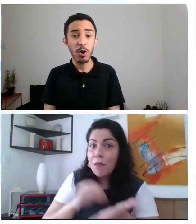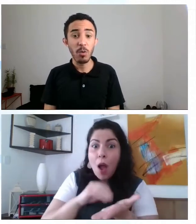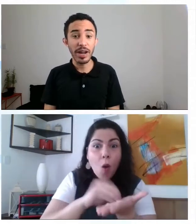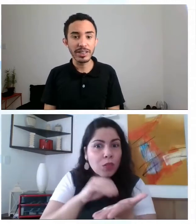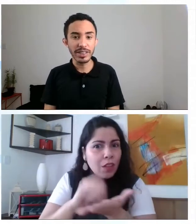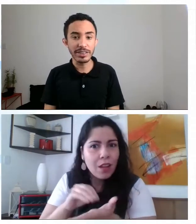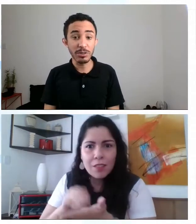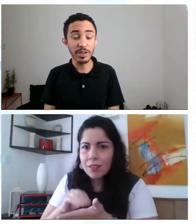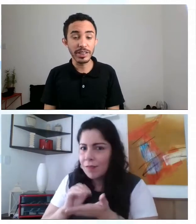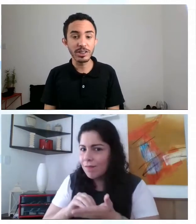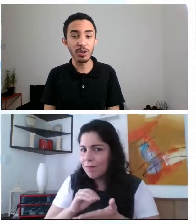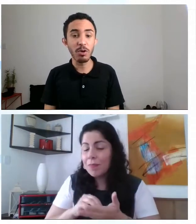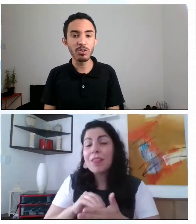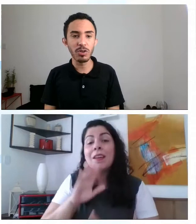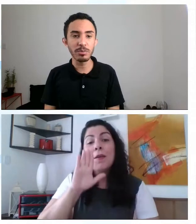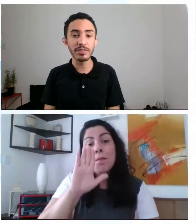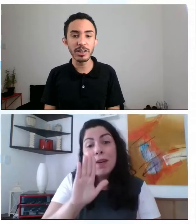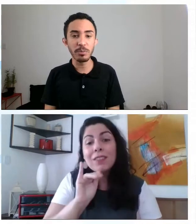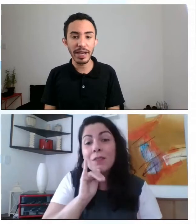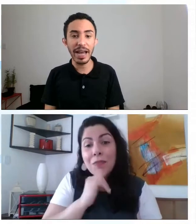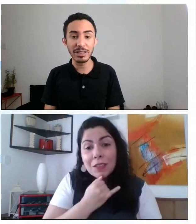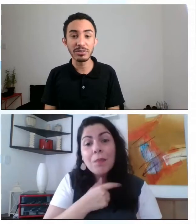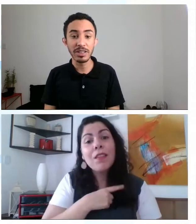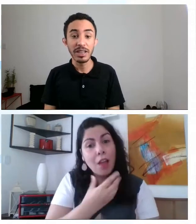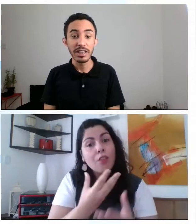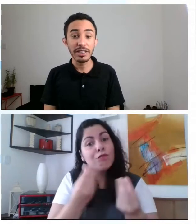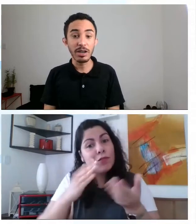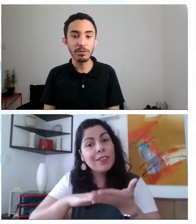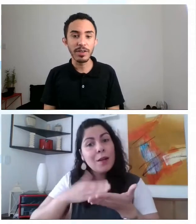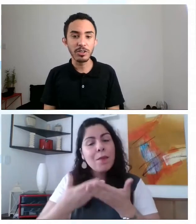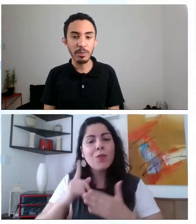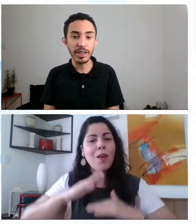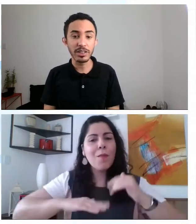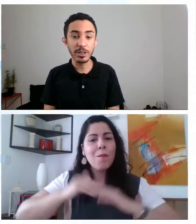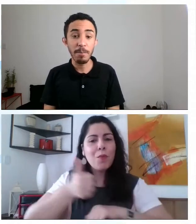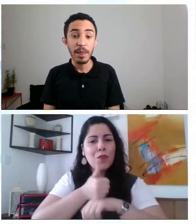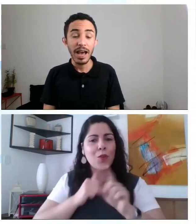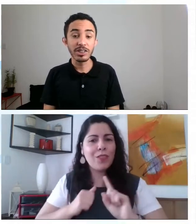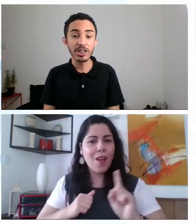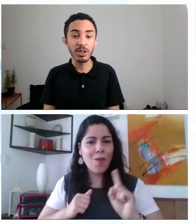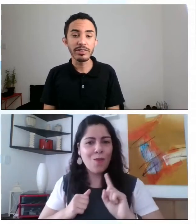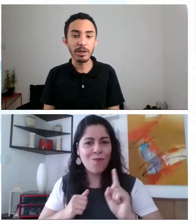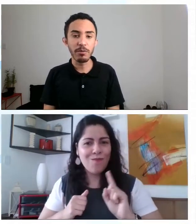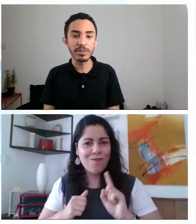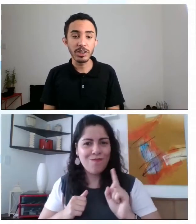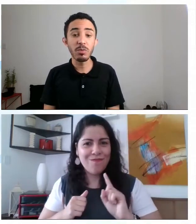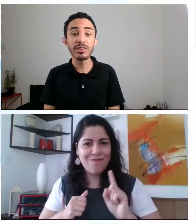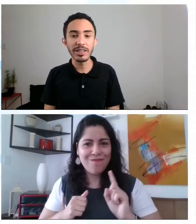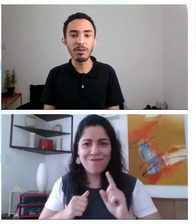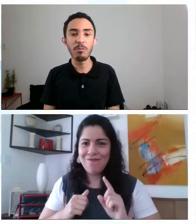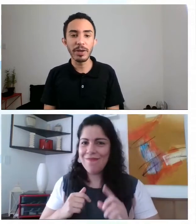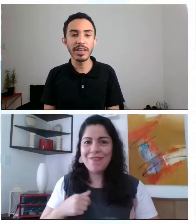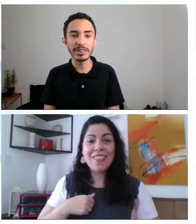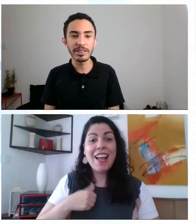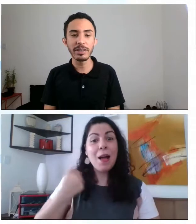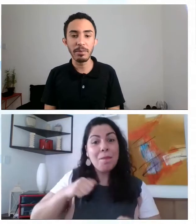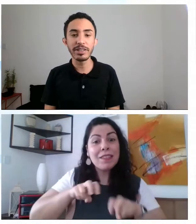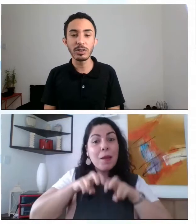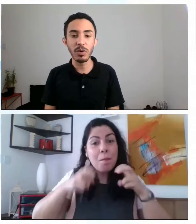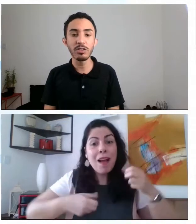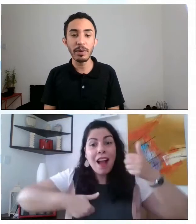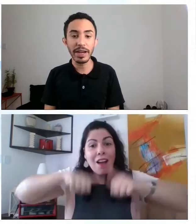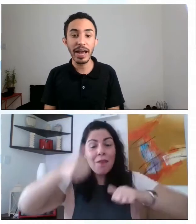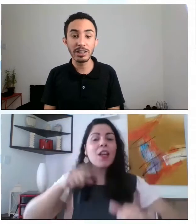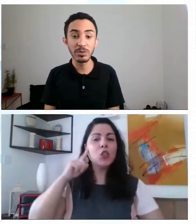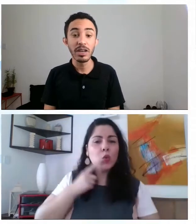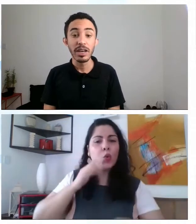né? 45, e a gente não encontrou os profissionais do mercado. Então, infelizmente, a gente não tem profissionais com tanta competência assim para